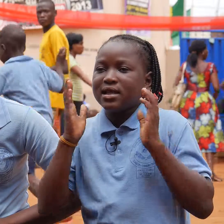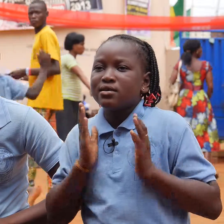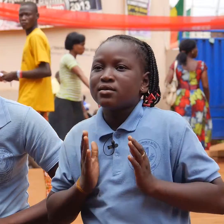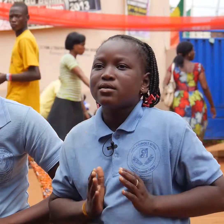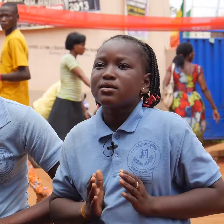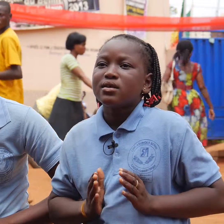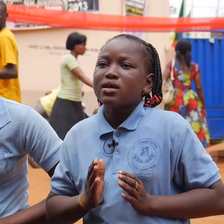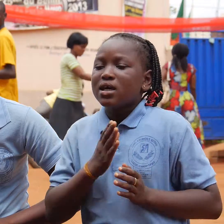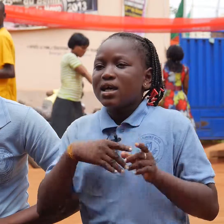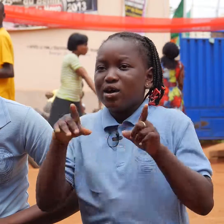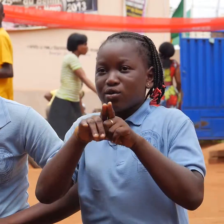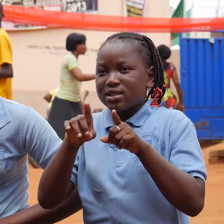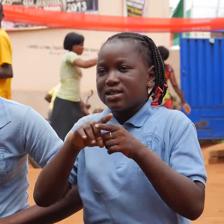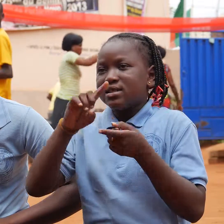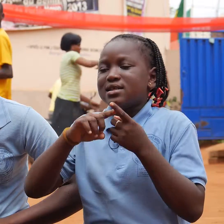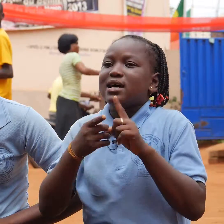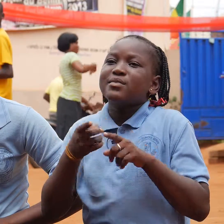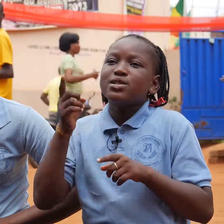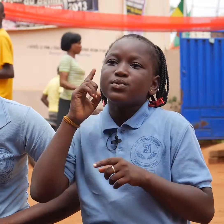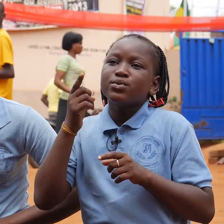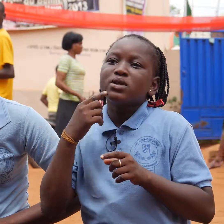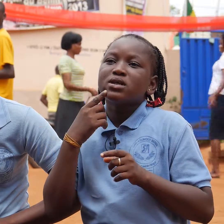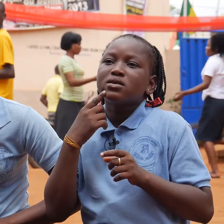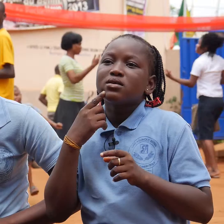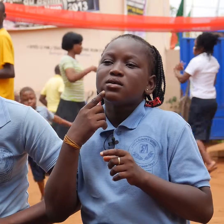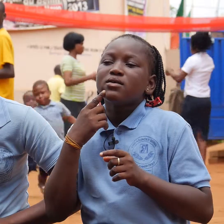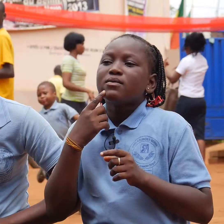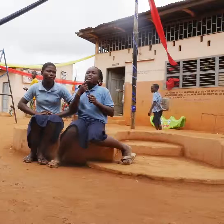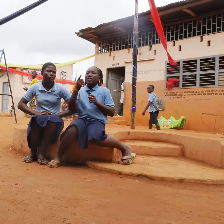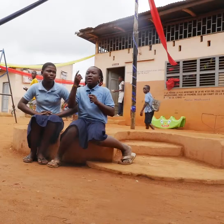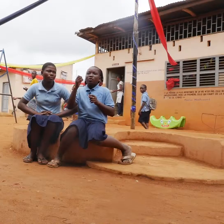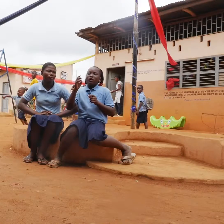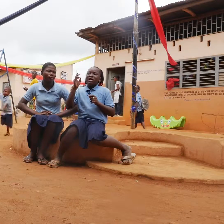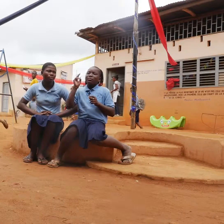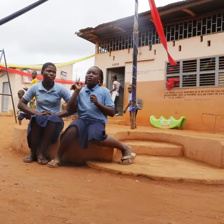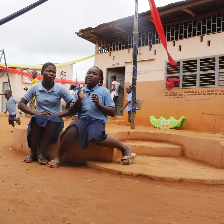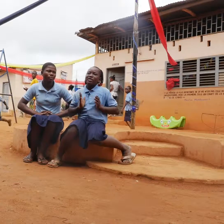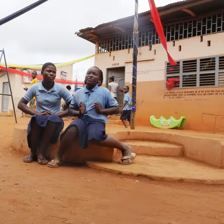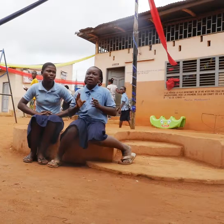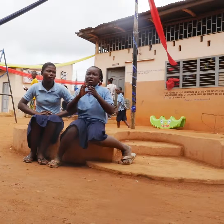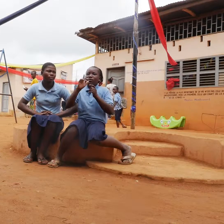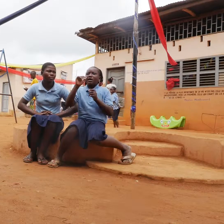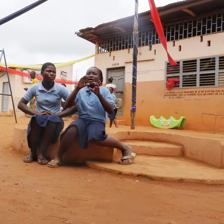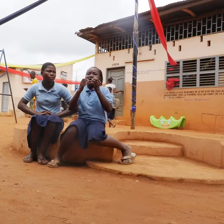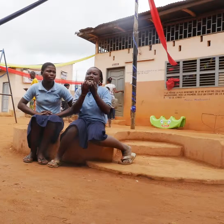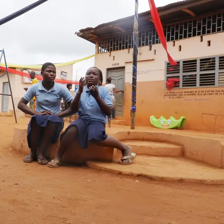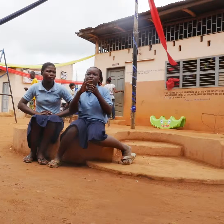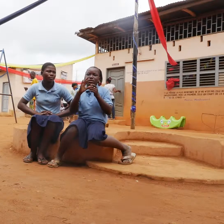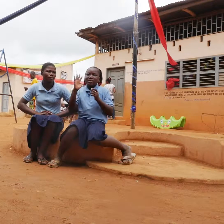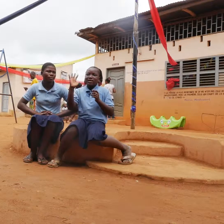enseignants et aussi des amis sourds. Les professeurs de la classe de